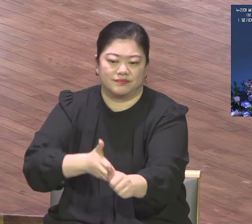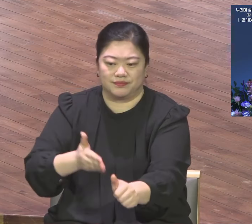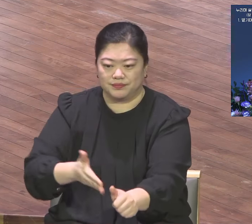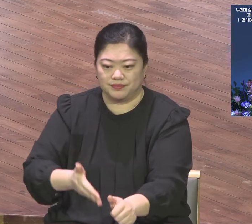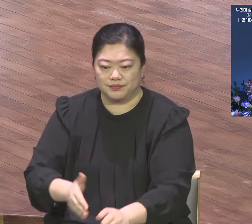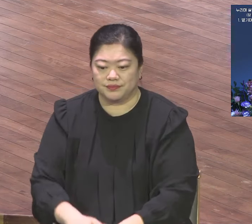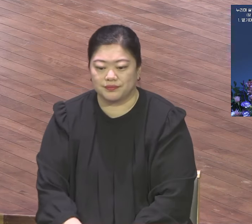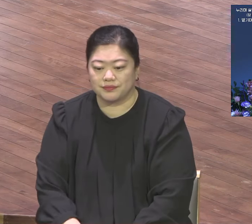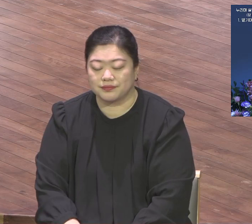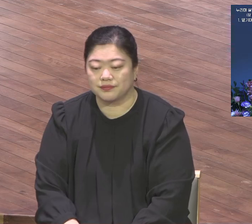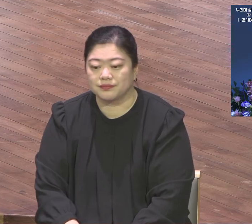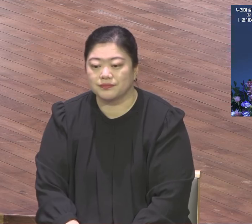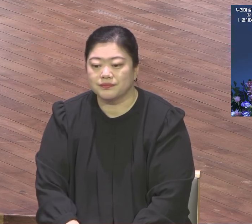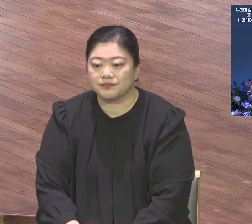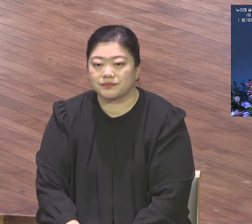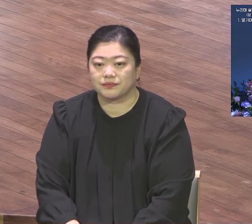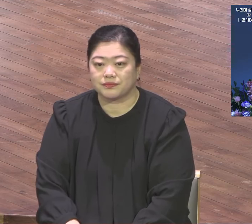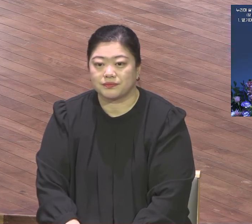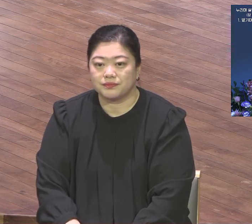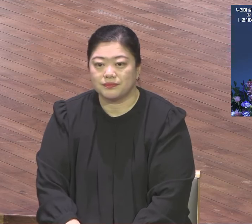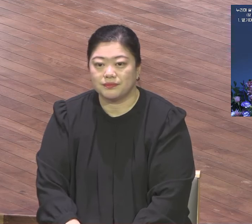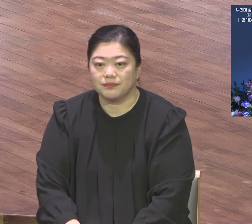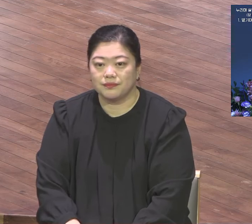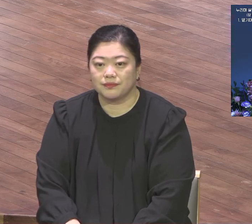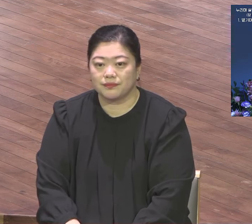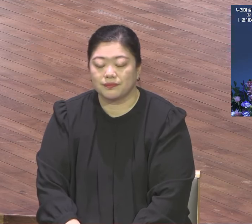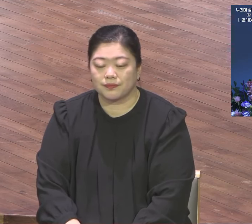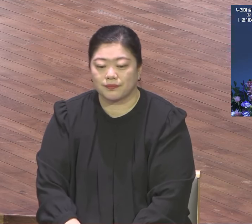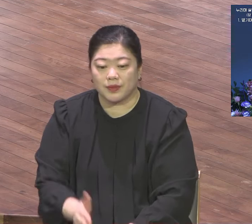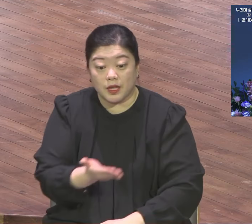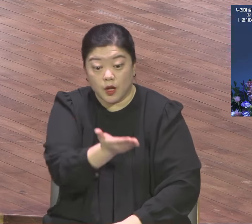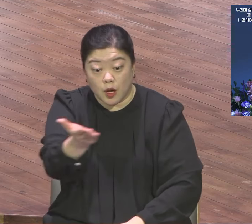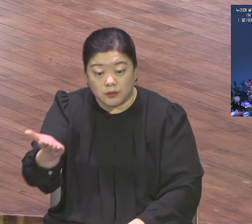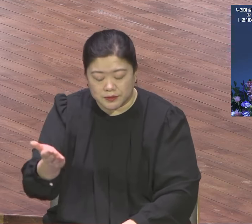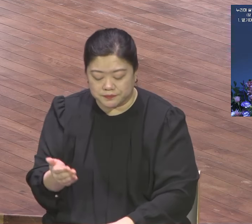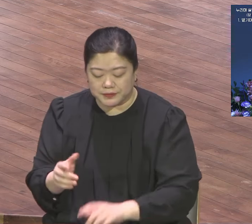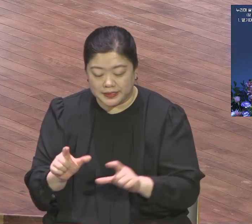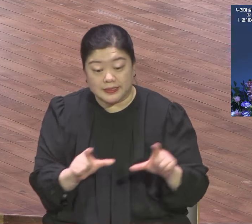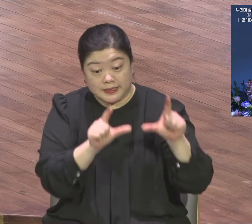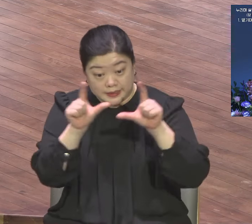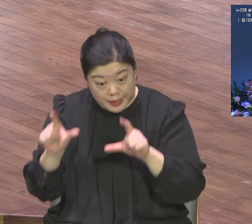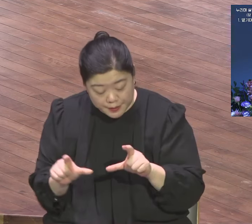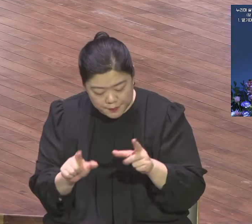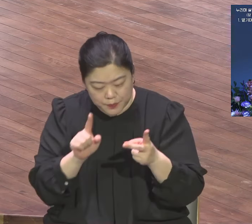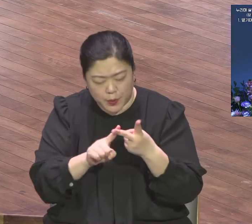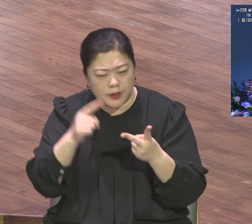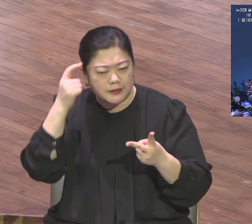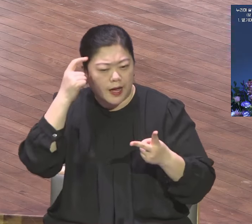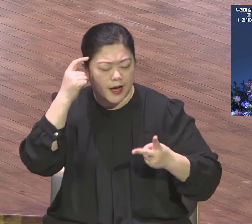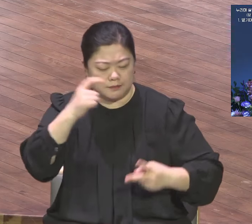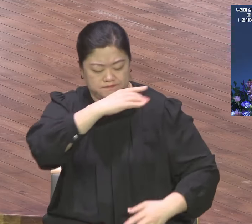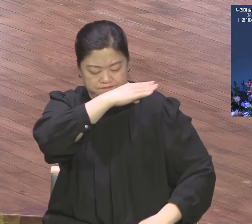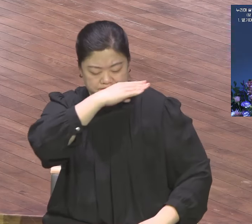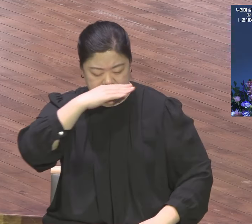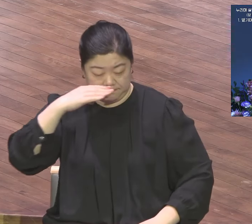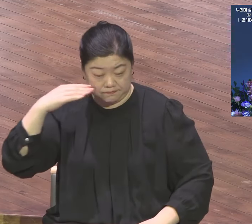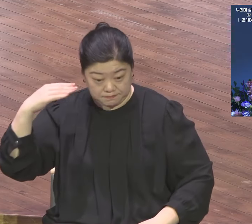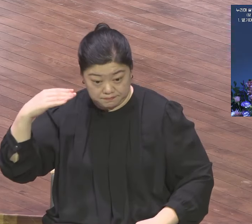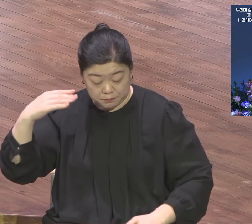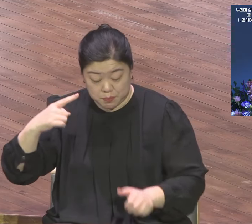여러분 중심이 올바르고 이 성경적 물질관이 확립이 되면